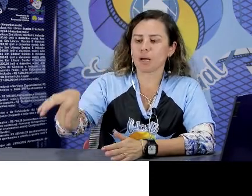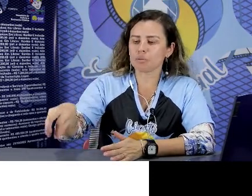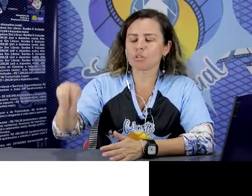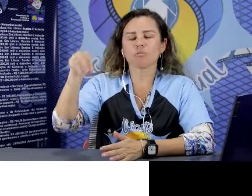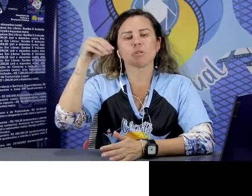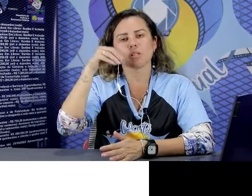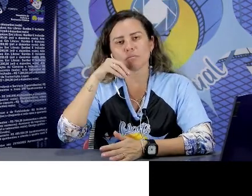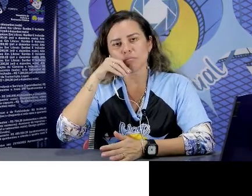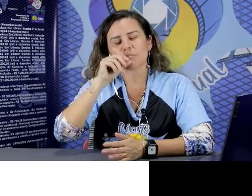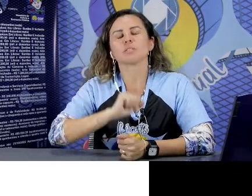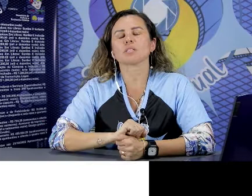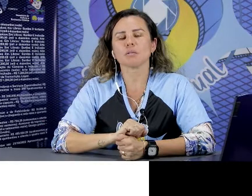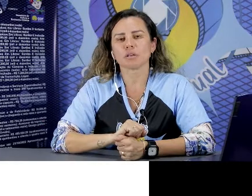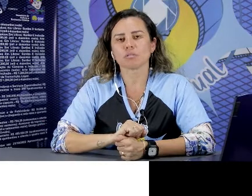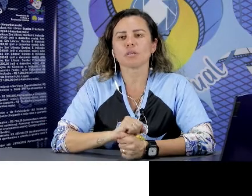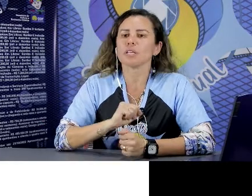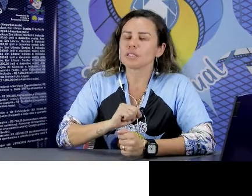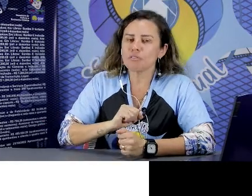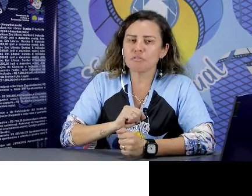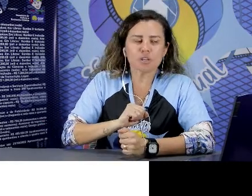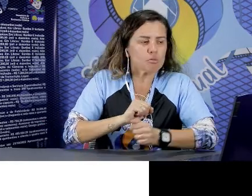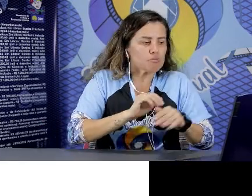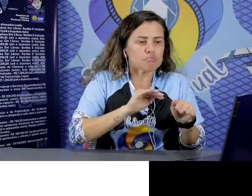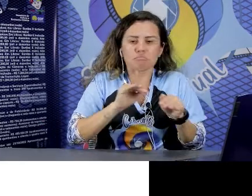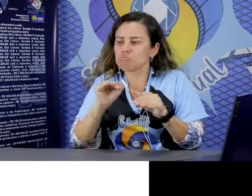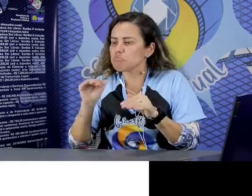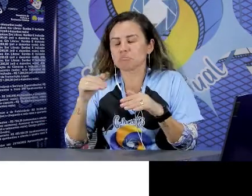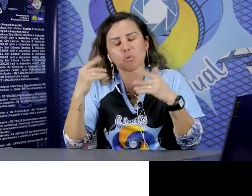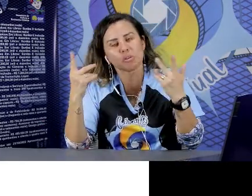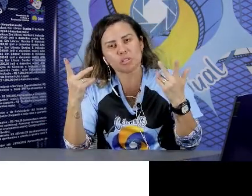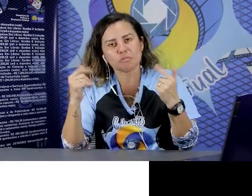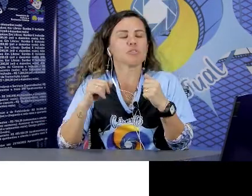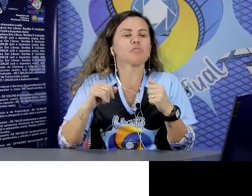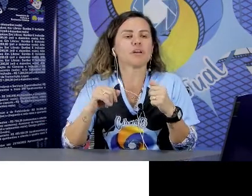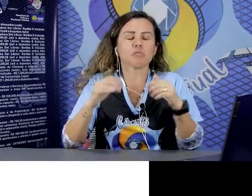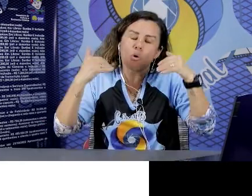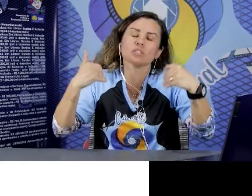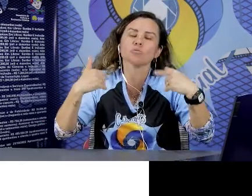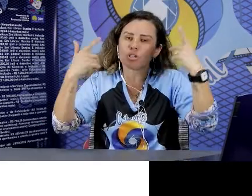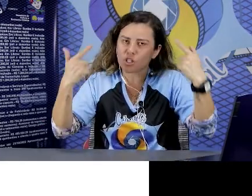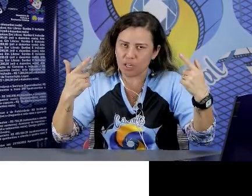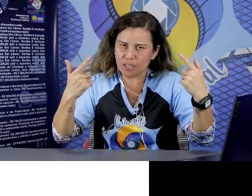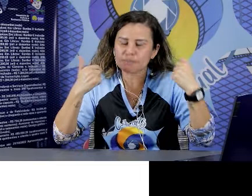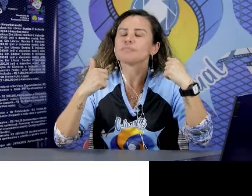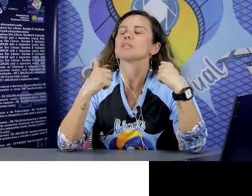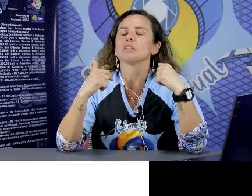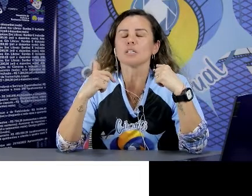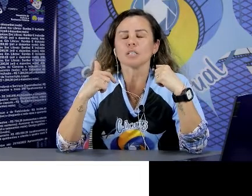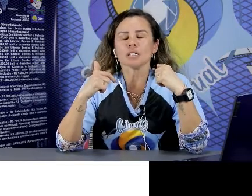captura comida, se alimenta. Tem frio, quando esse frio vem, quando ele chega,